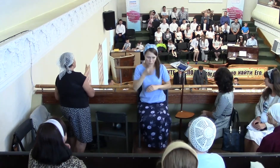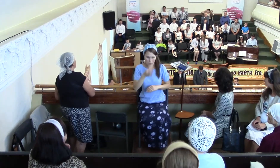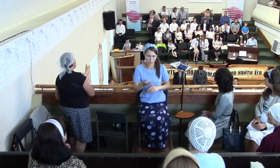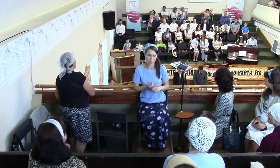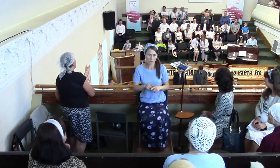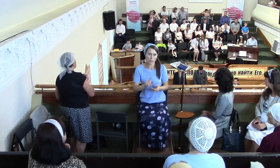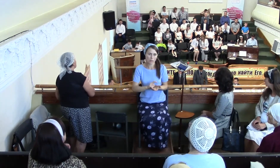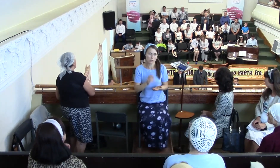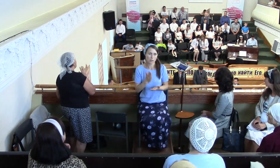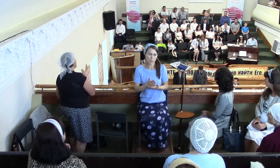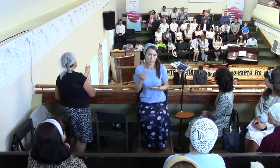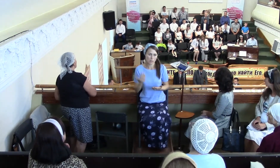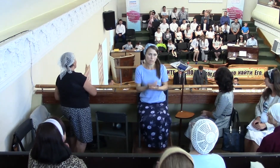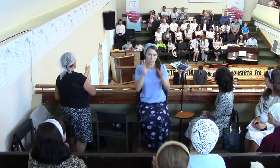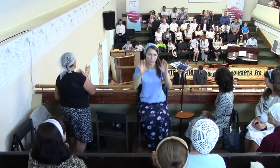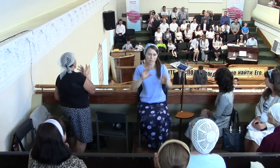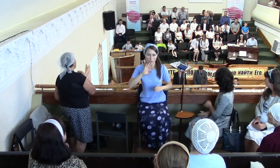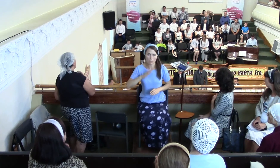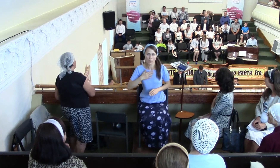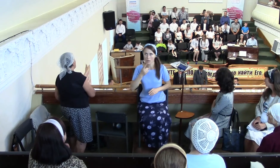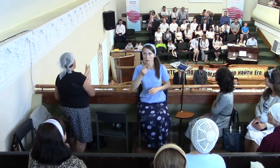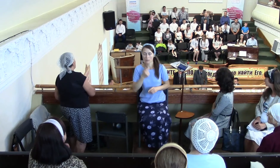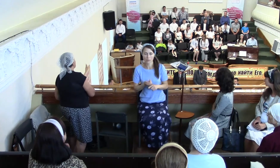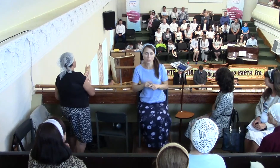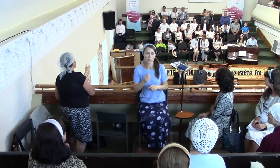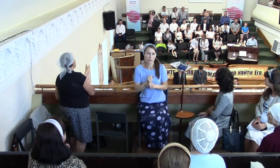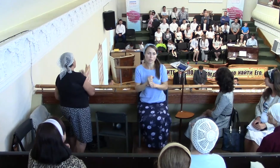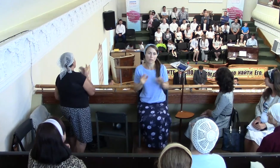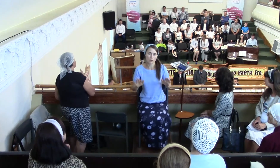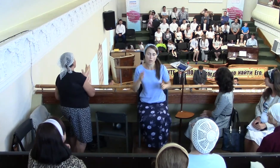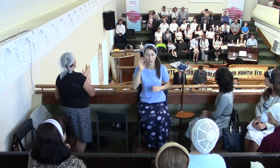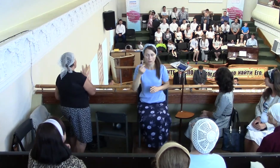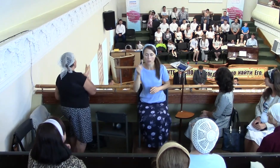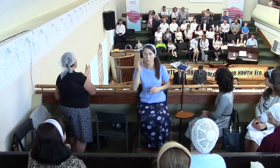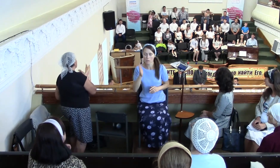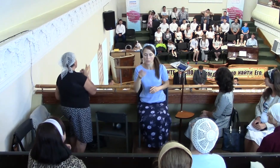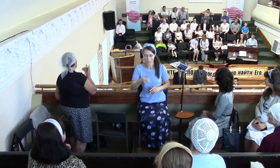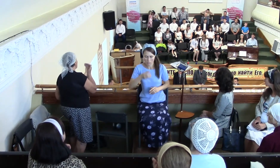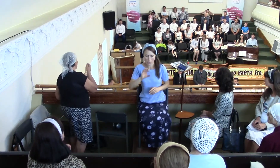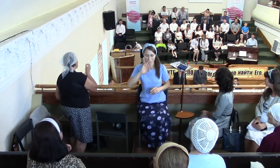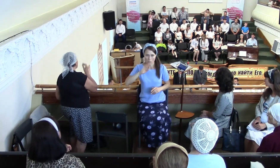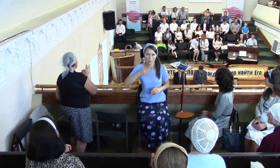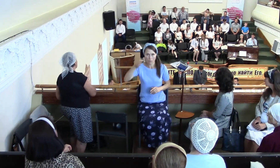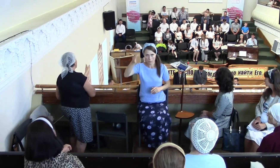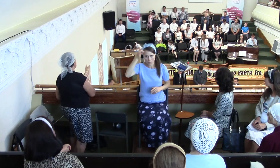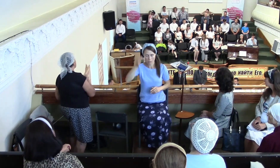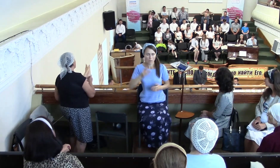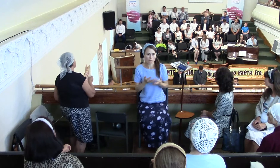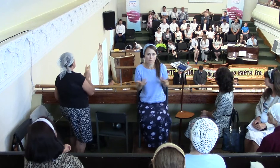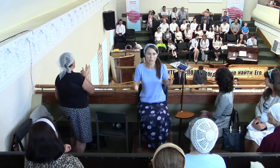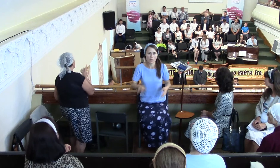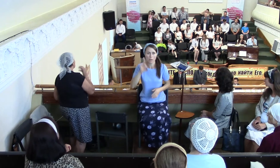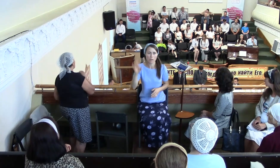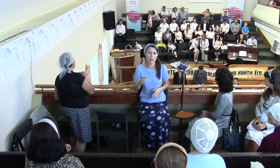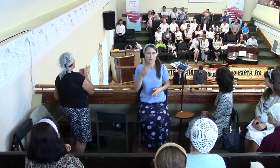новый завет в моей крови, сие творите, когда только будете пить мое воспоминание. И по всякий раз, когда вы